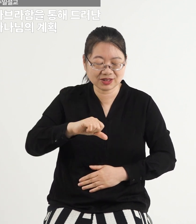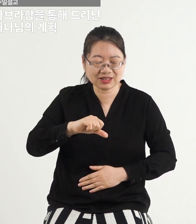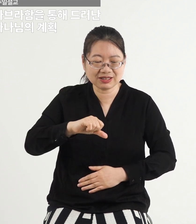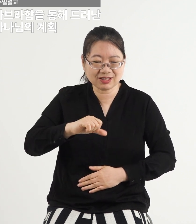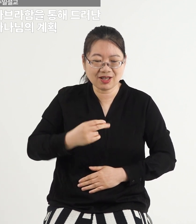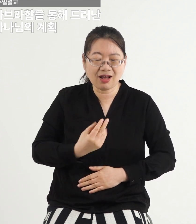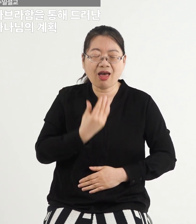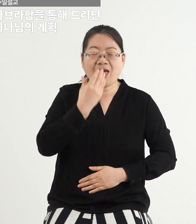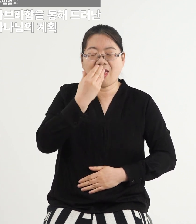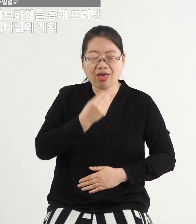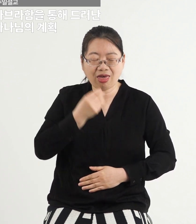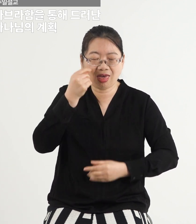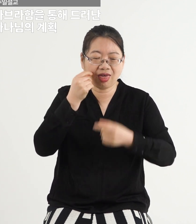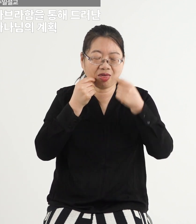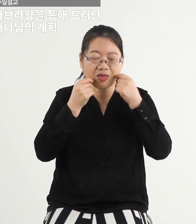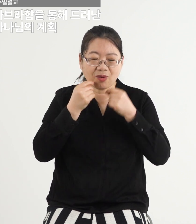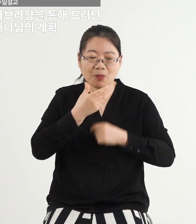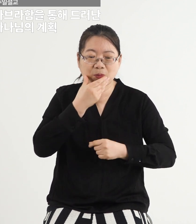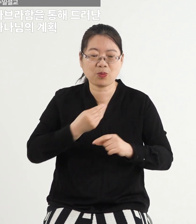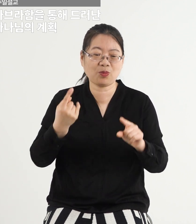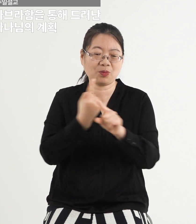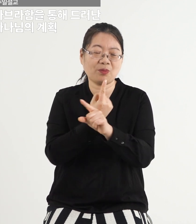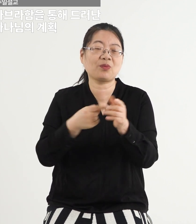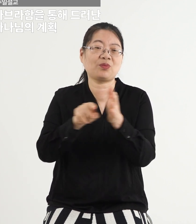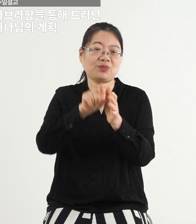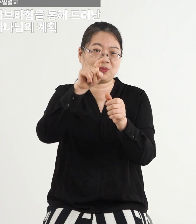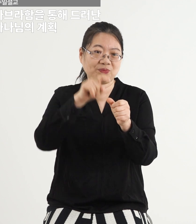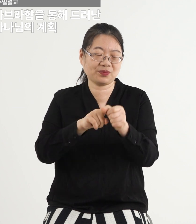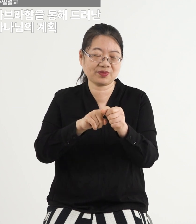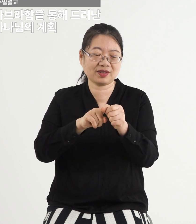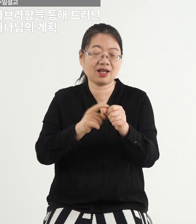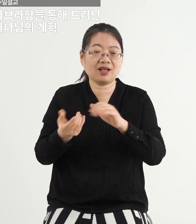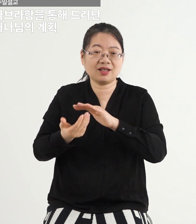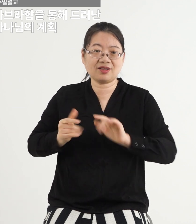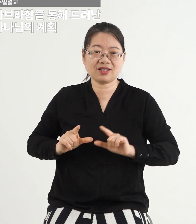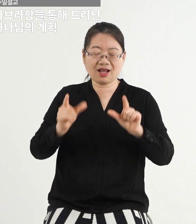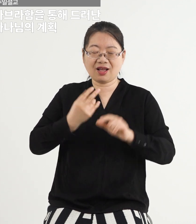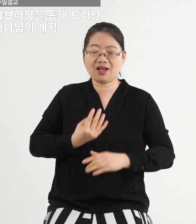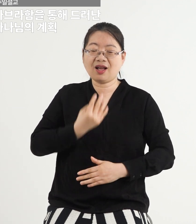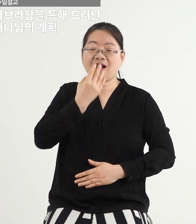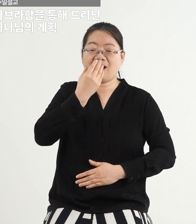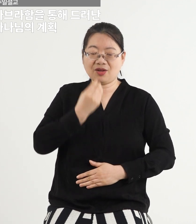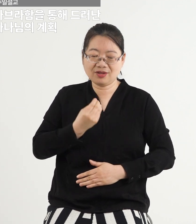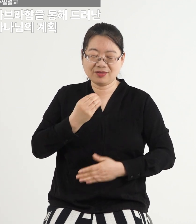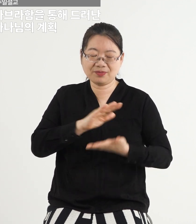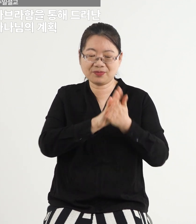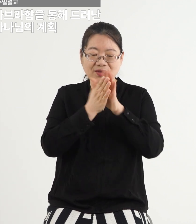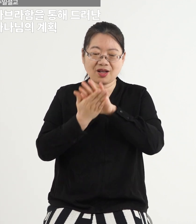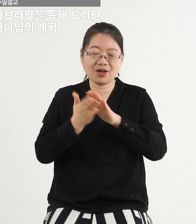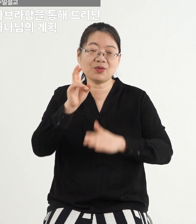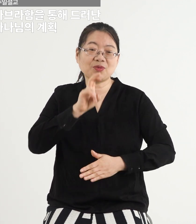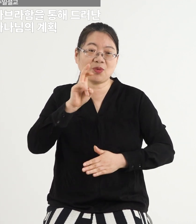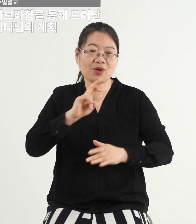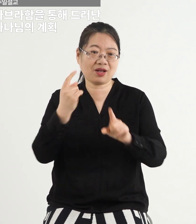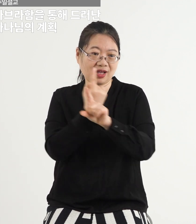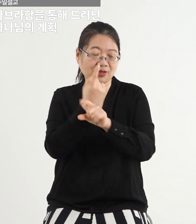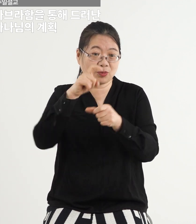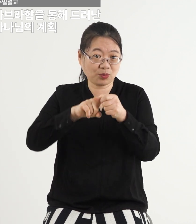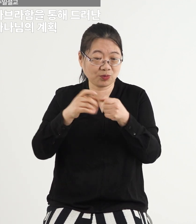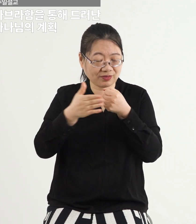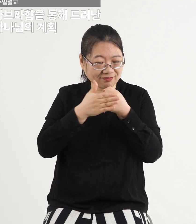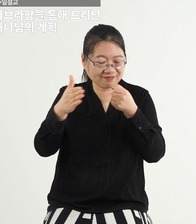한숨을, 눈물을 복으로 바꾸기 위해서 전날의 한숨 변하여 노래로 바꾸기